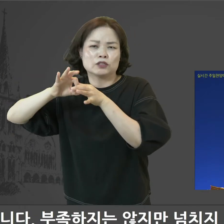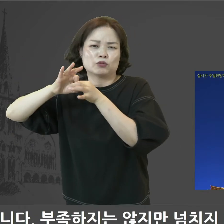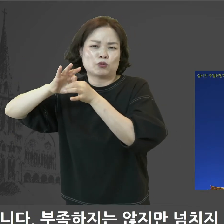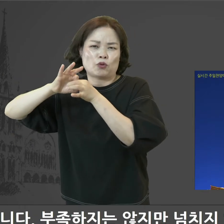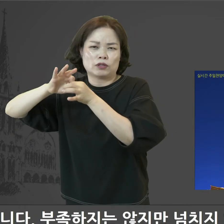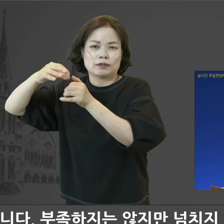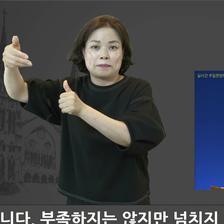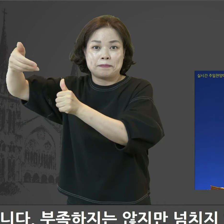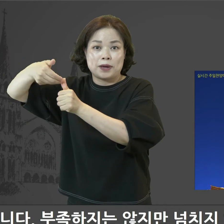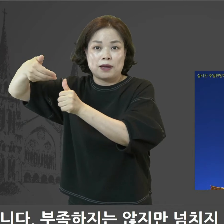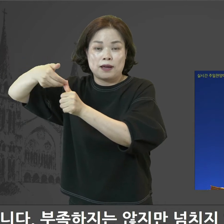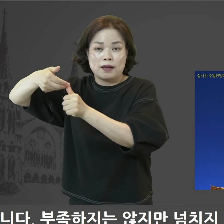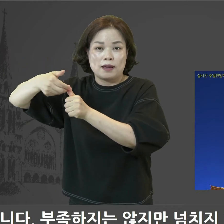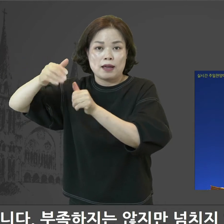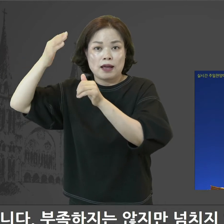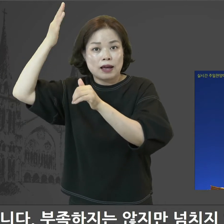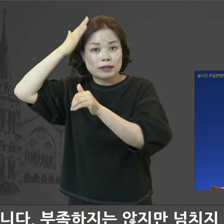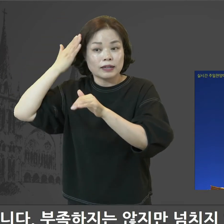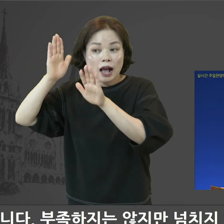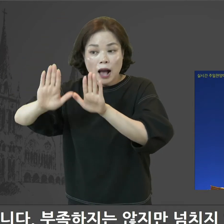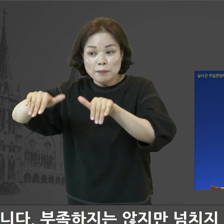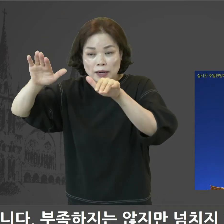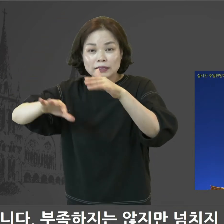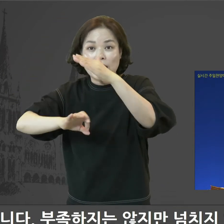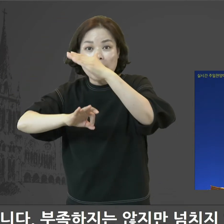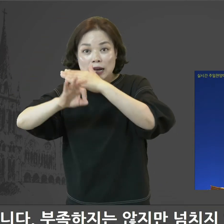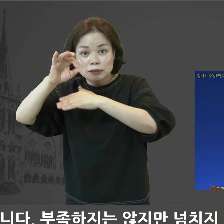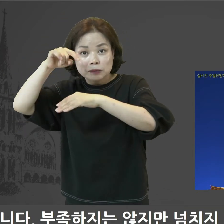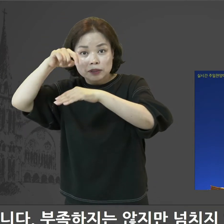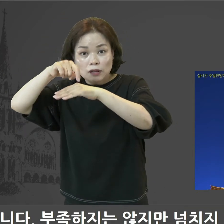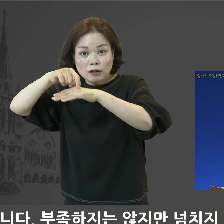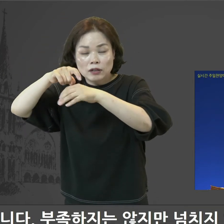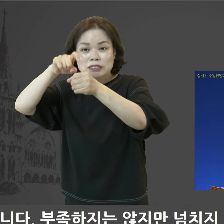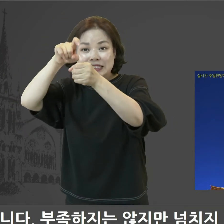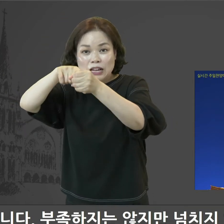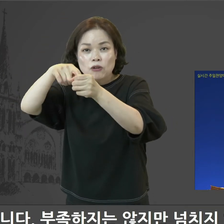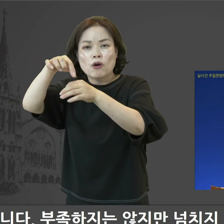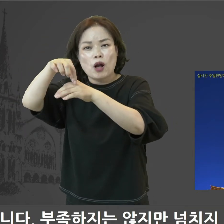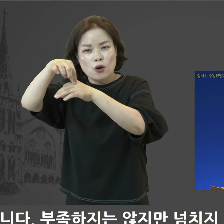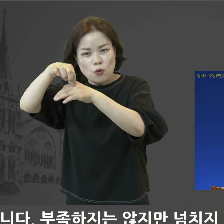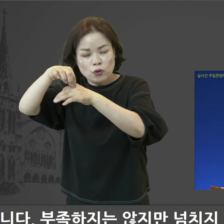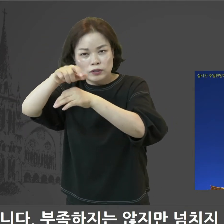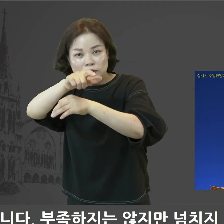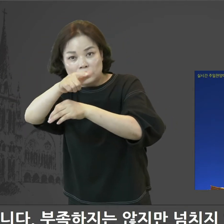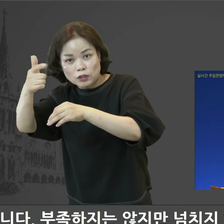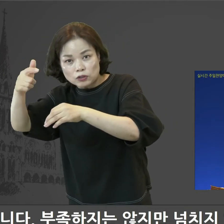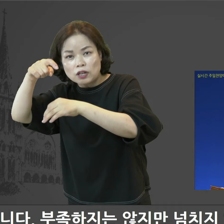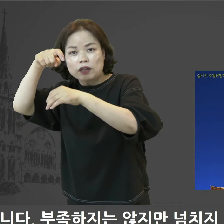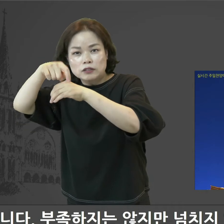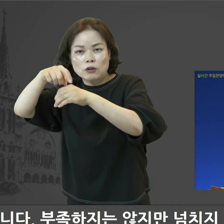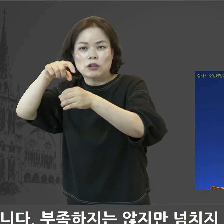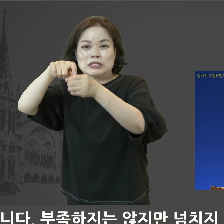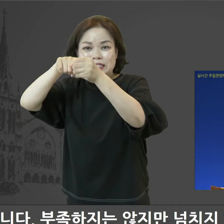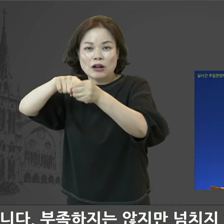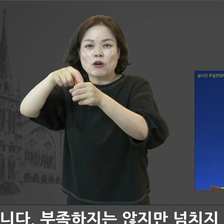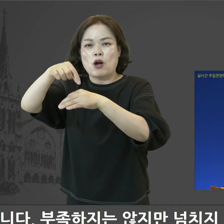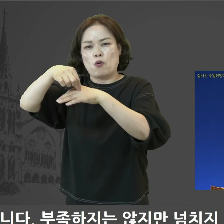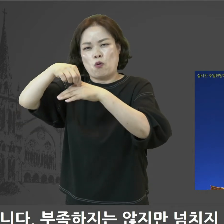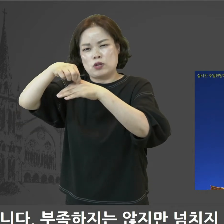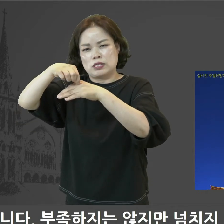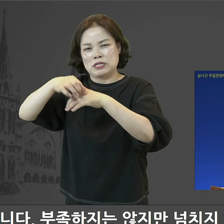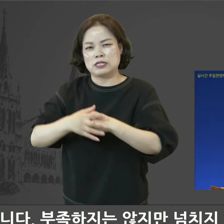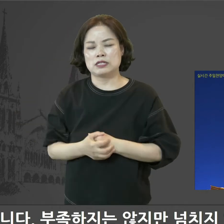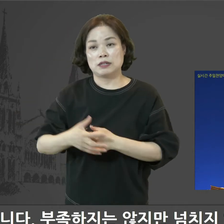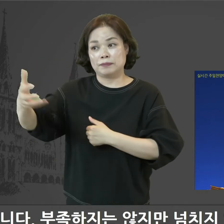먹이셨죠. 까마귀들이 아침에도 떡과 고기를, 저녁에도 떡과 고기를 그들에게